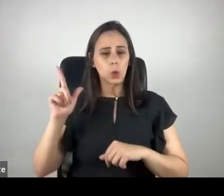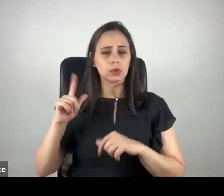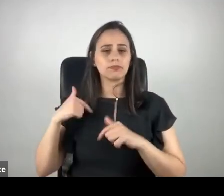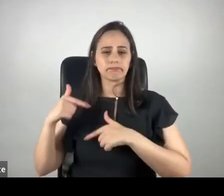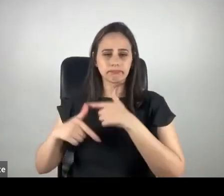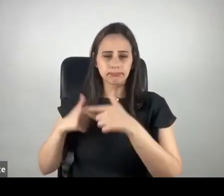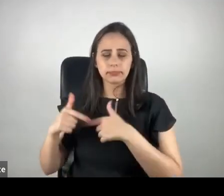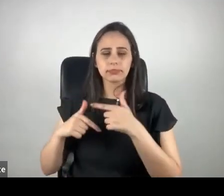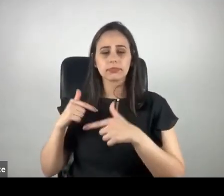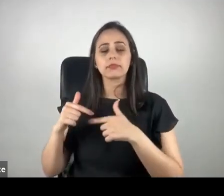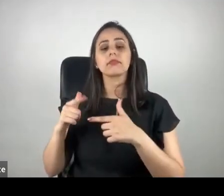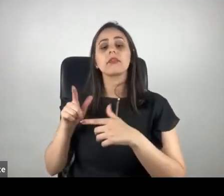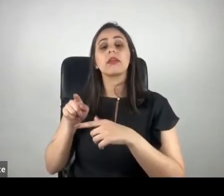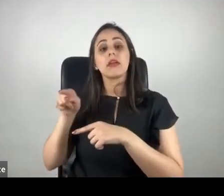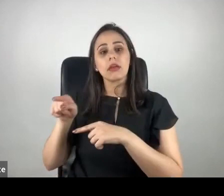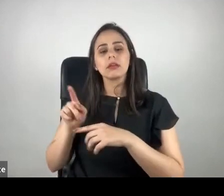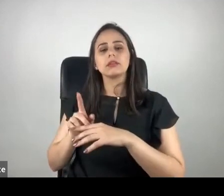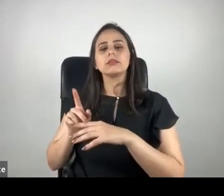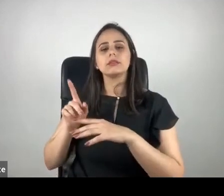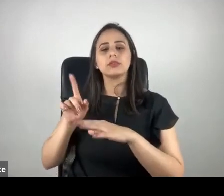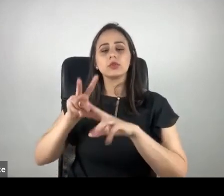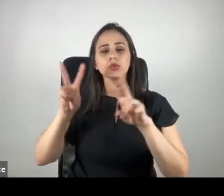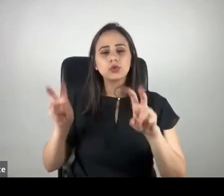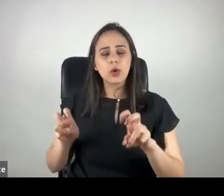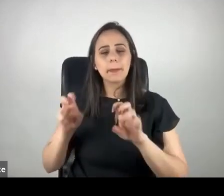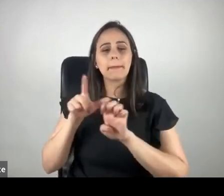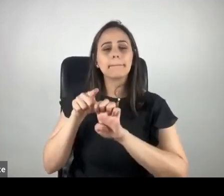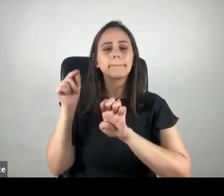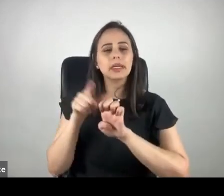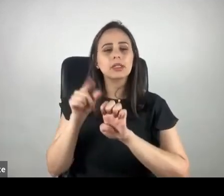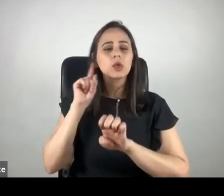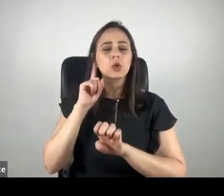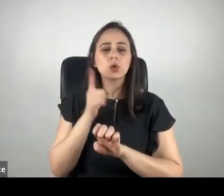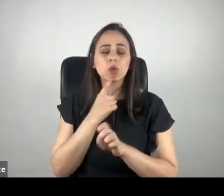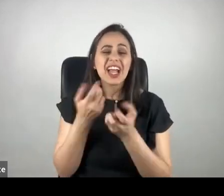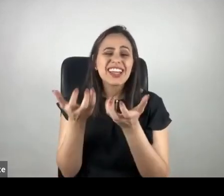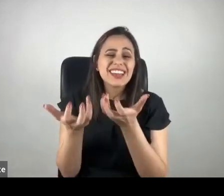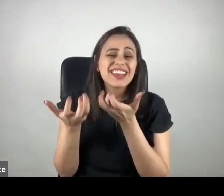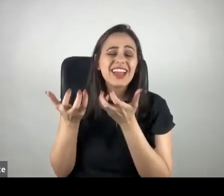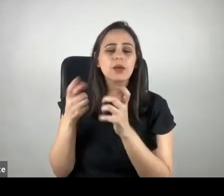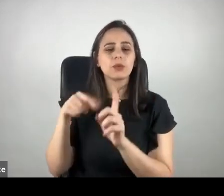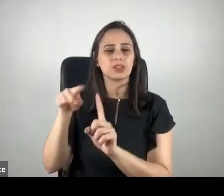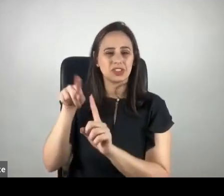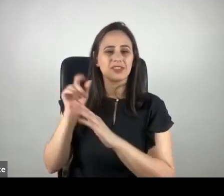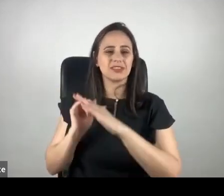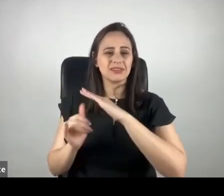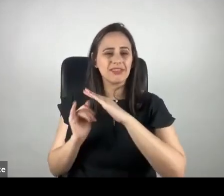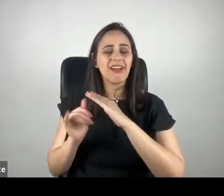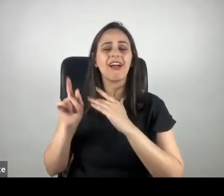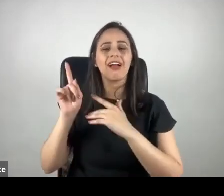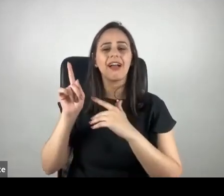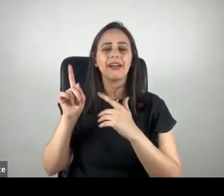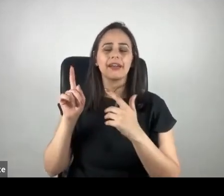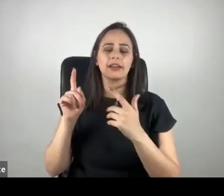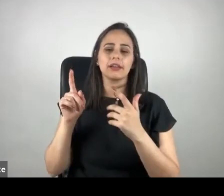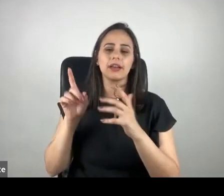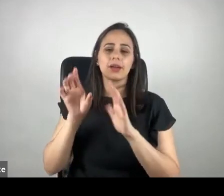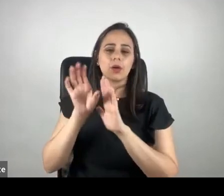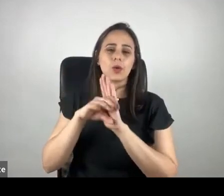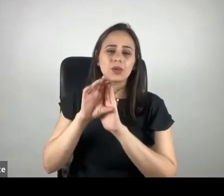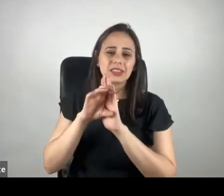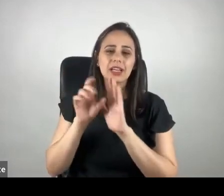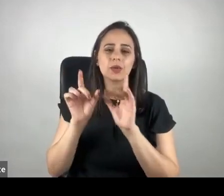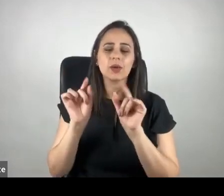o epicentro do empreendedorismo surdo, a gente quer formar surdos, a gente está até numa reunião do conselho, puta, quem